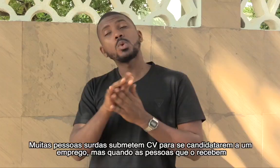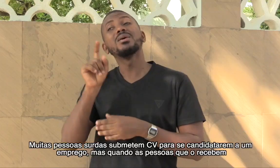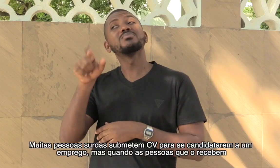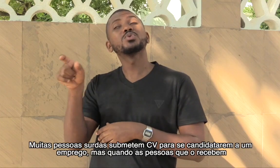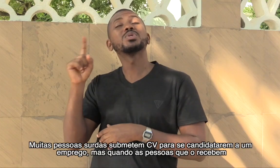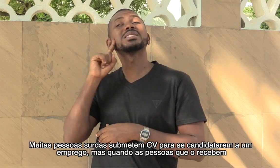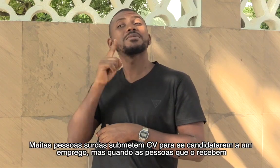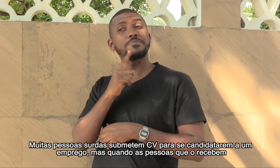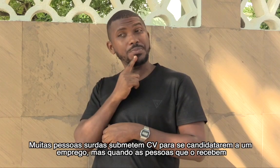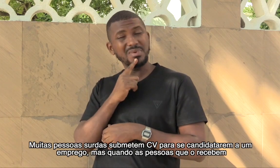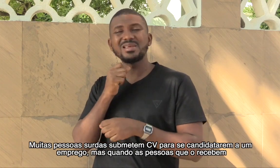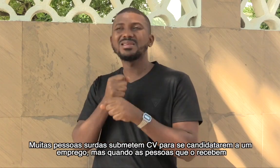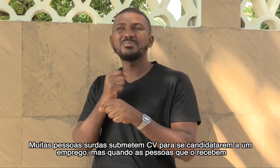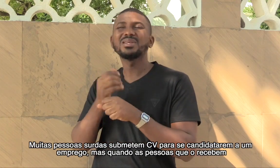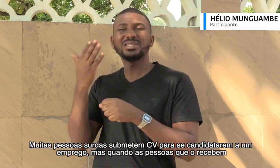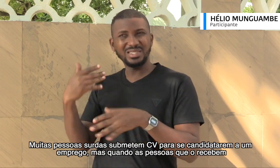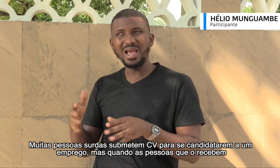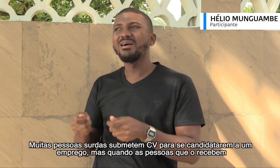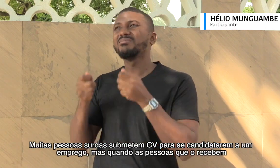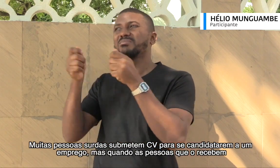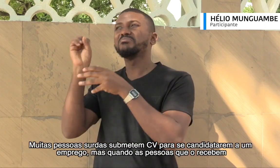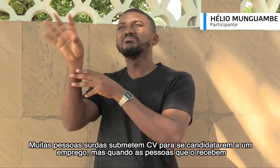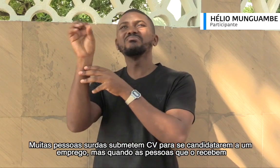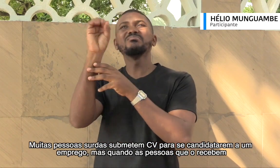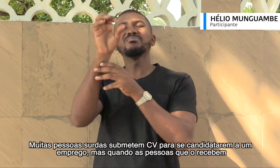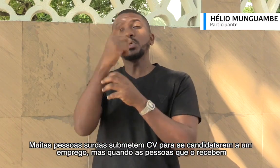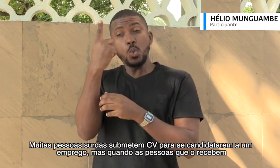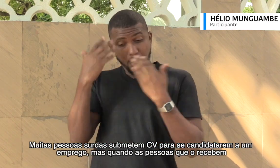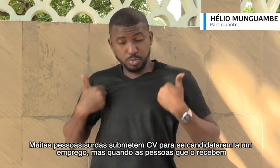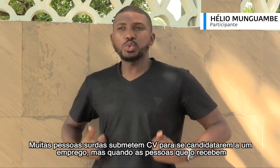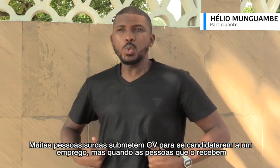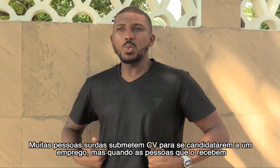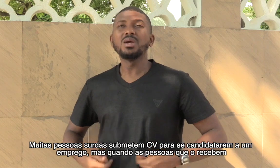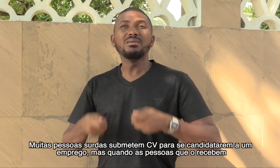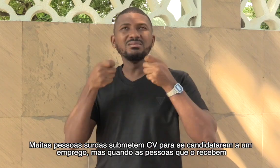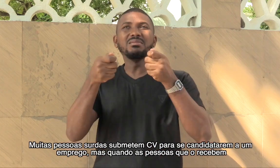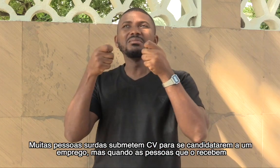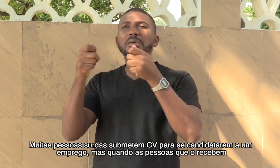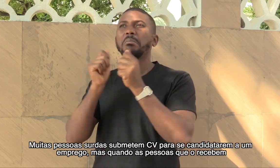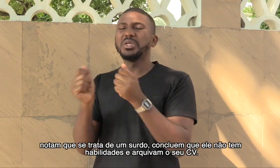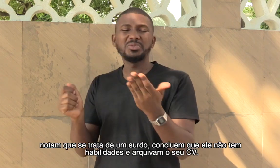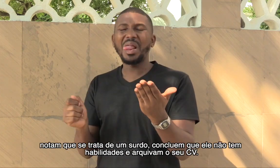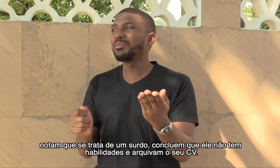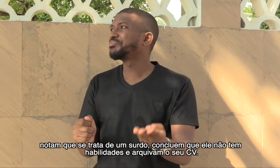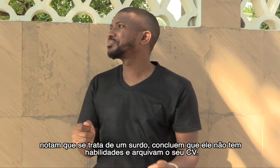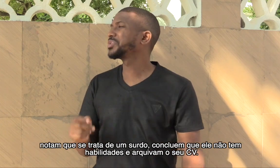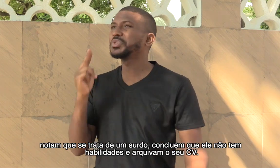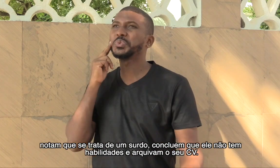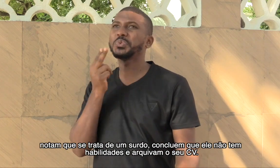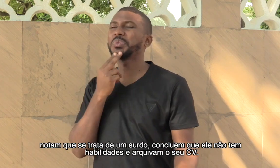Muitas pessoas surdas submetem CV para se candidatar a um emprego, mas quando as pessoas que o recebem notam que se